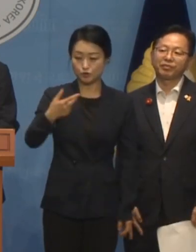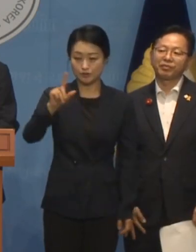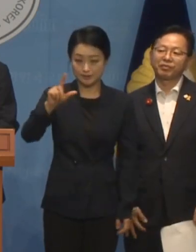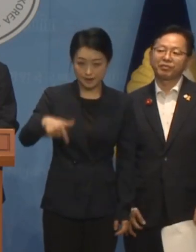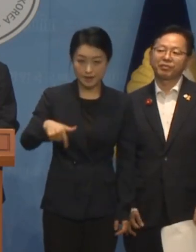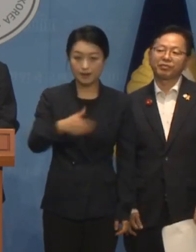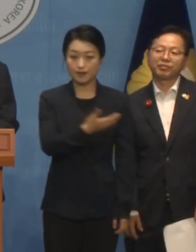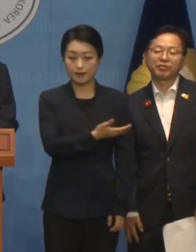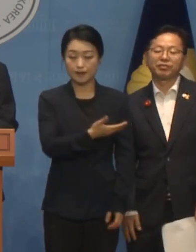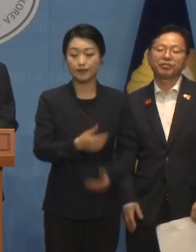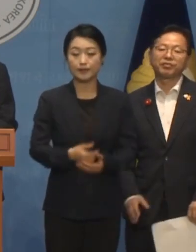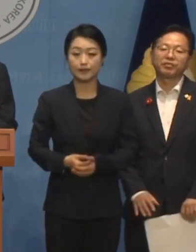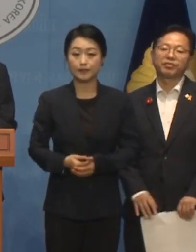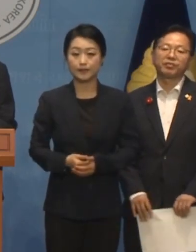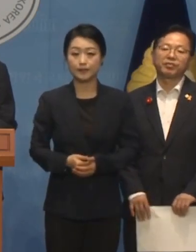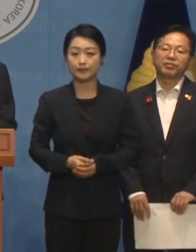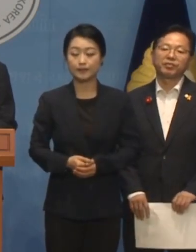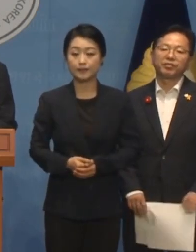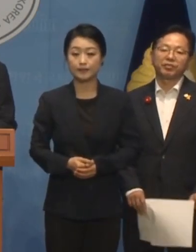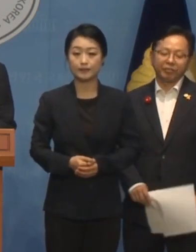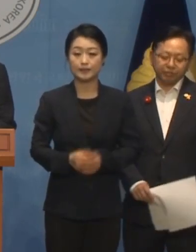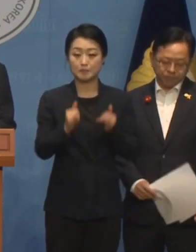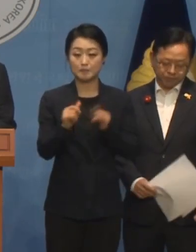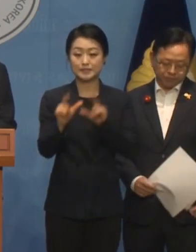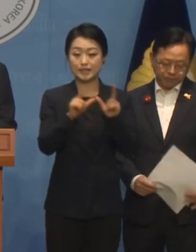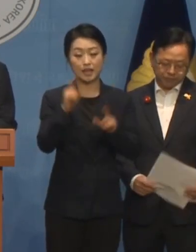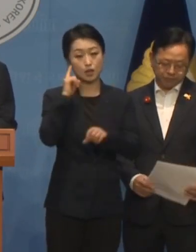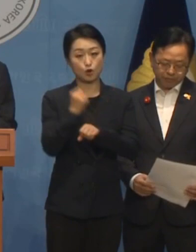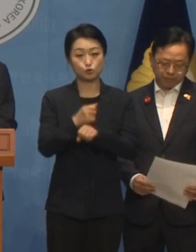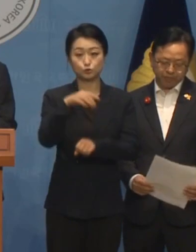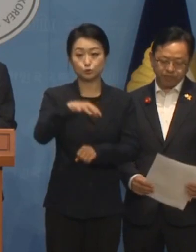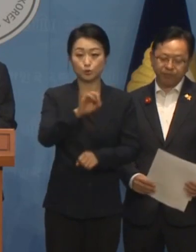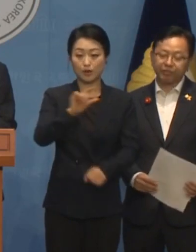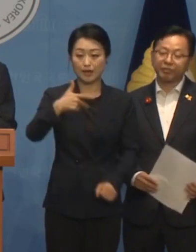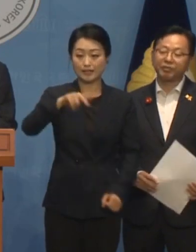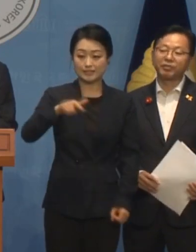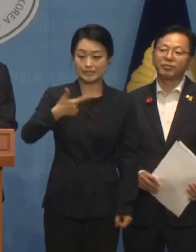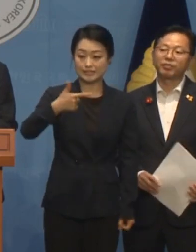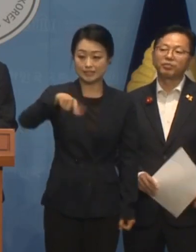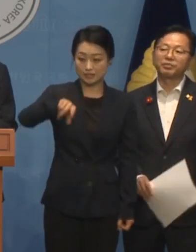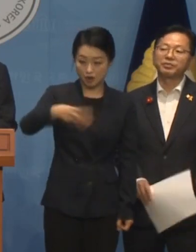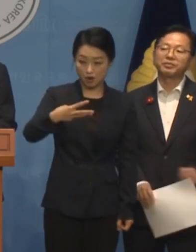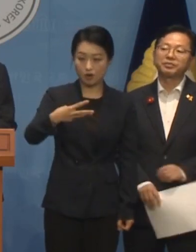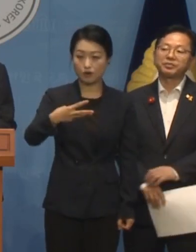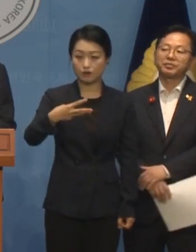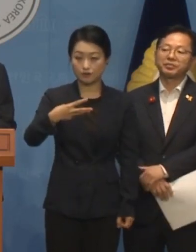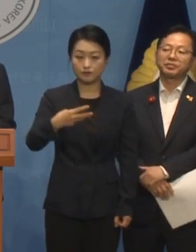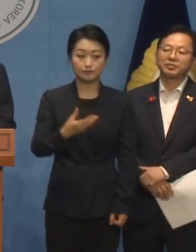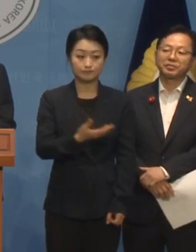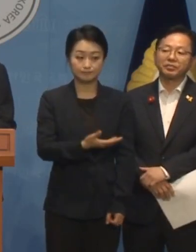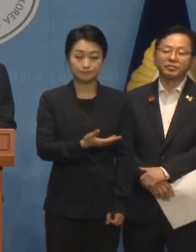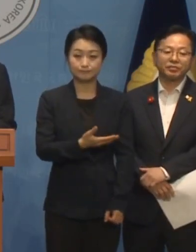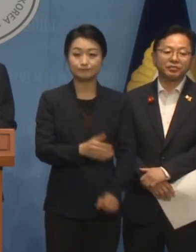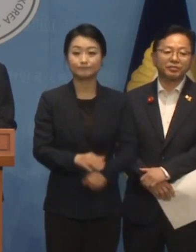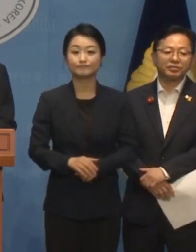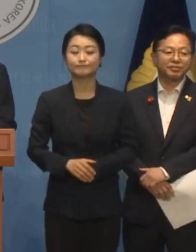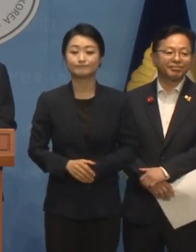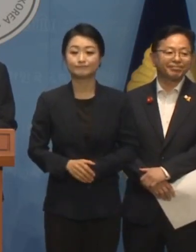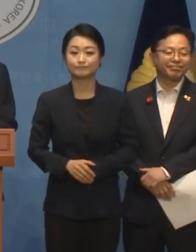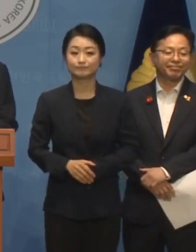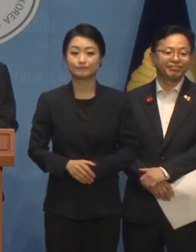참석하셨습니다. 그리고 민생경제연구소 안진걸 공동소장님 참석하셨습니다.